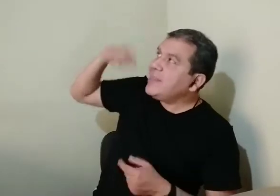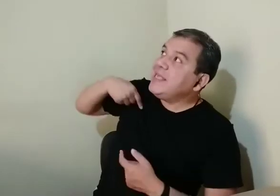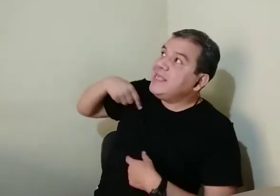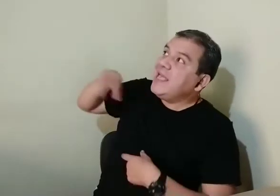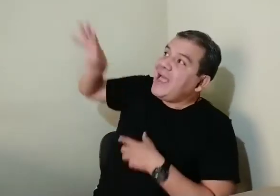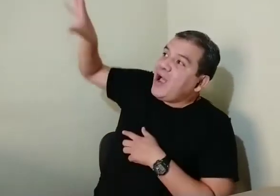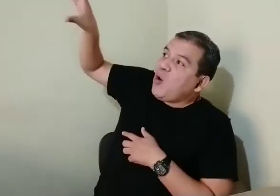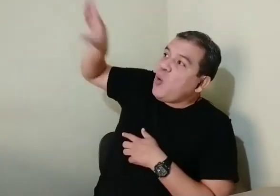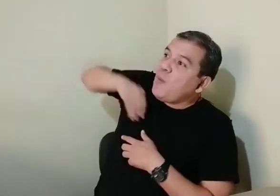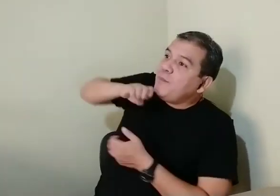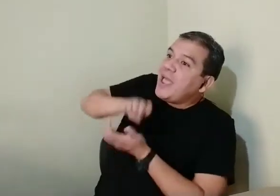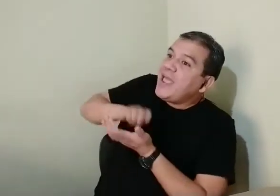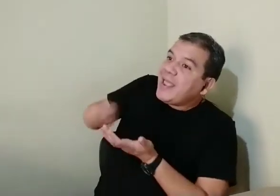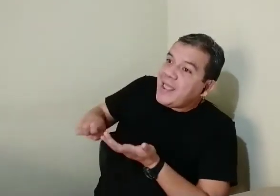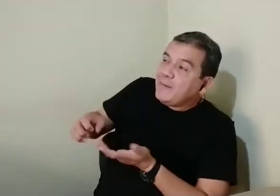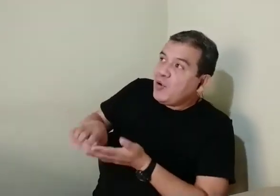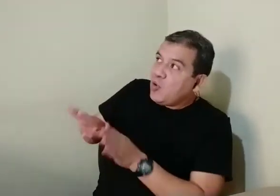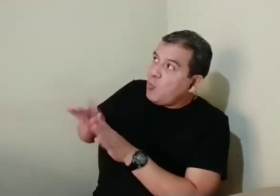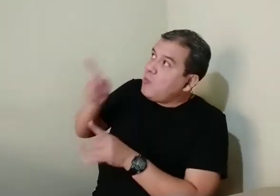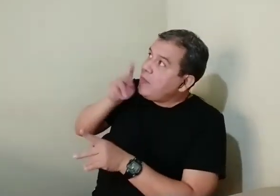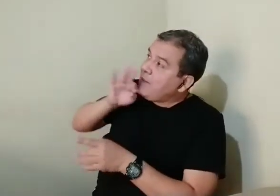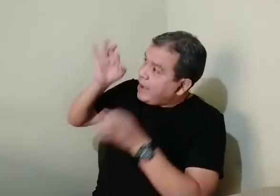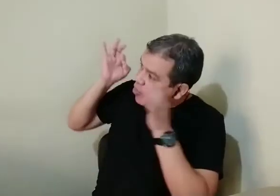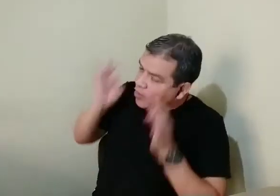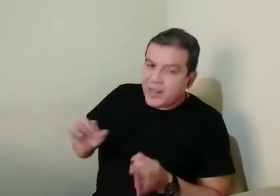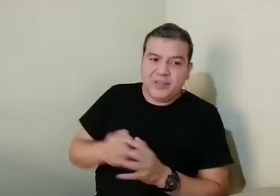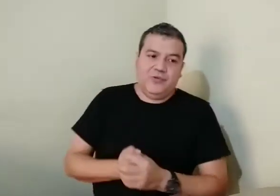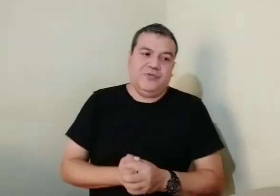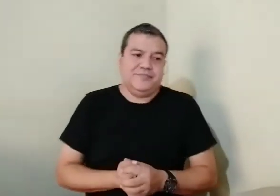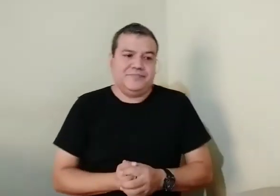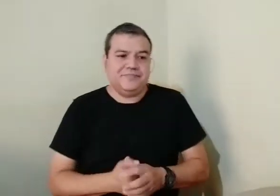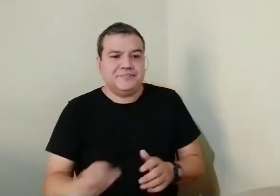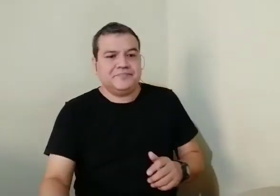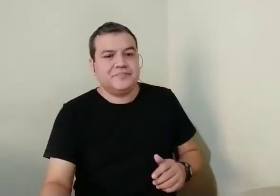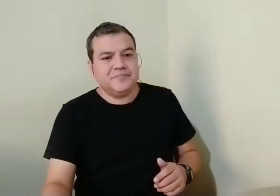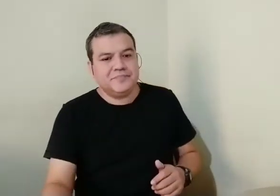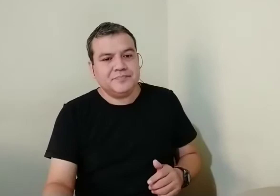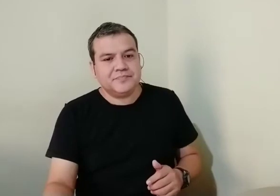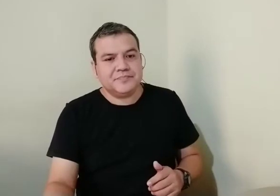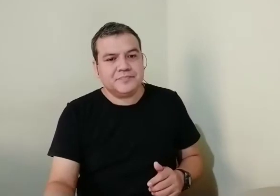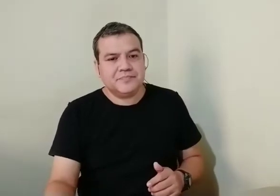los padres no guían a sus hijos o son tiranos, están dando una